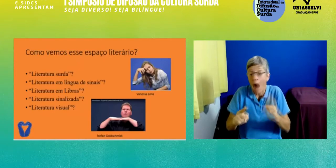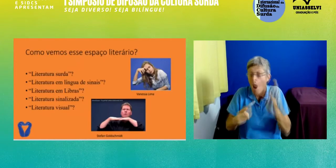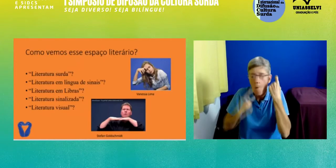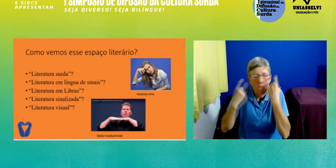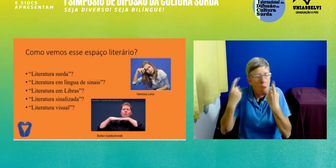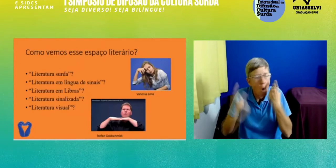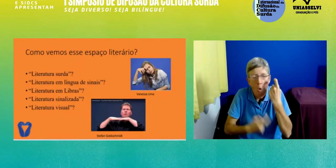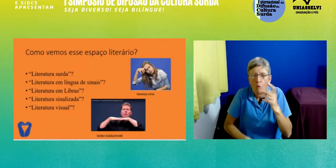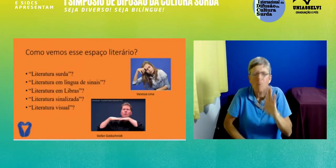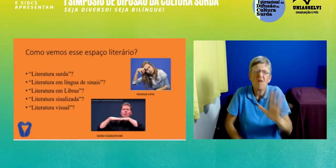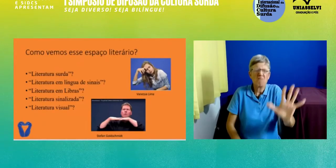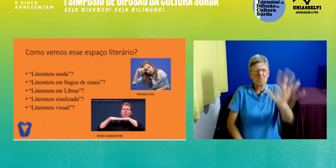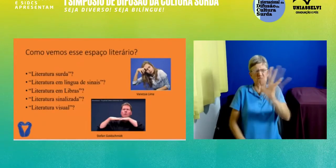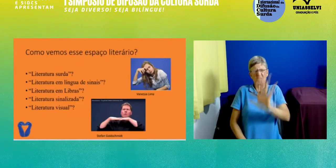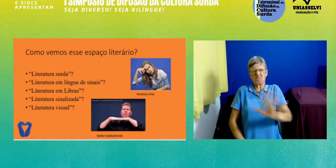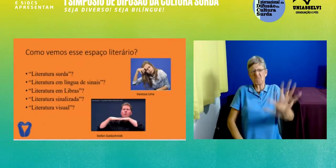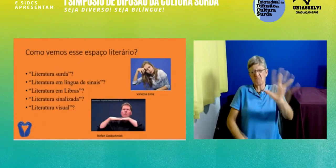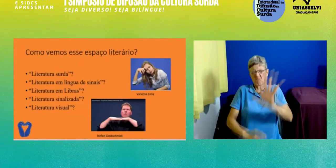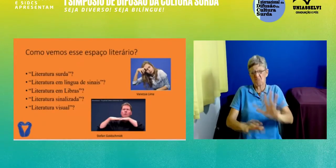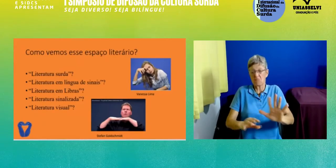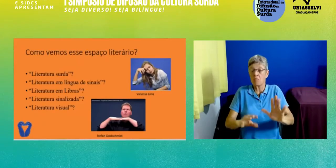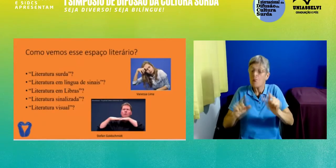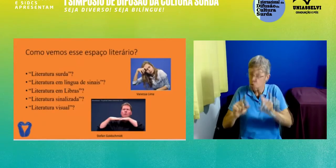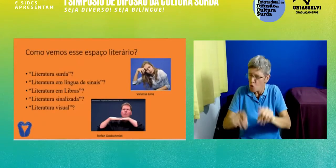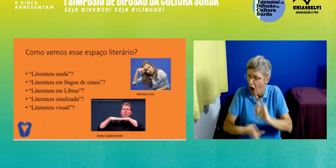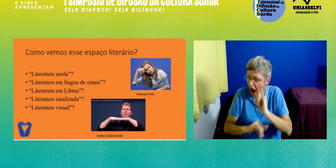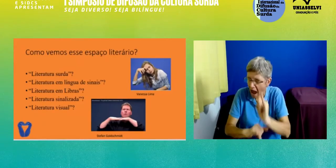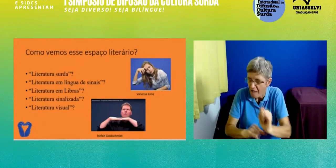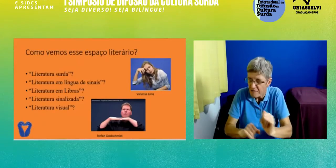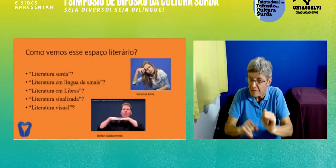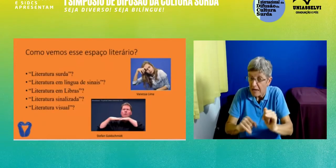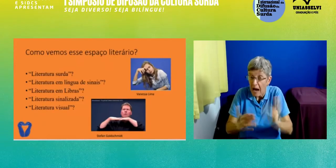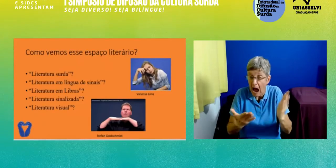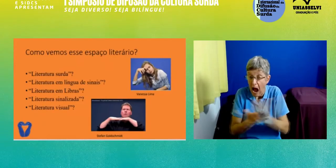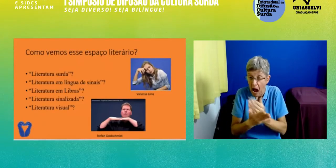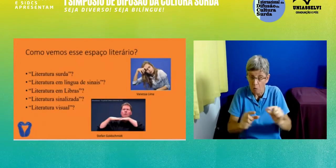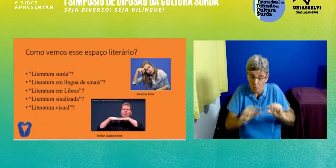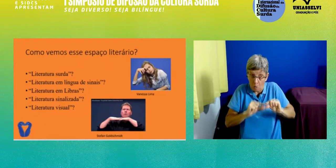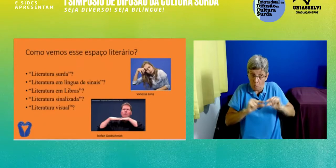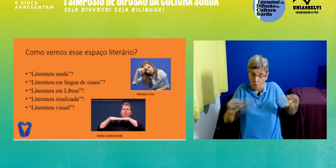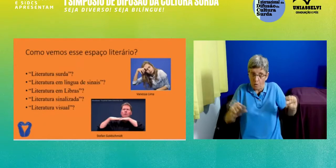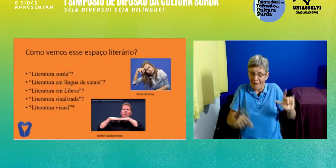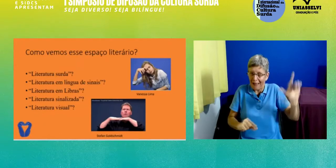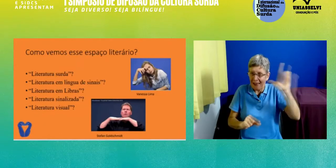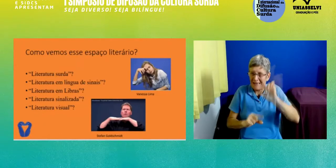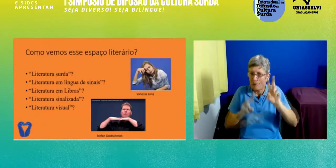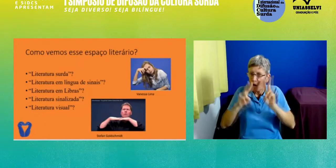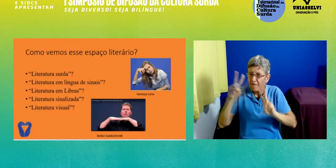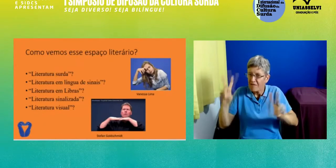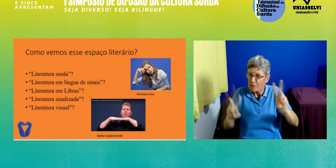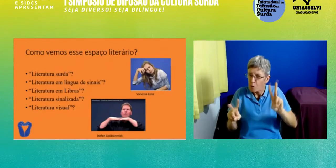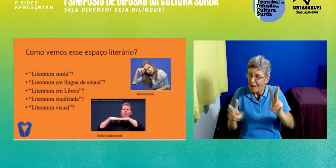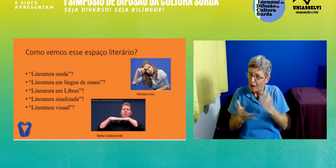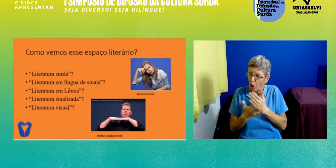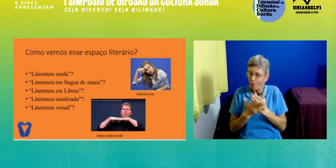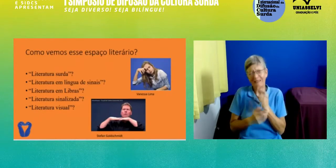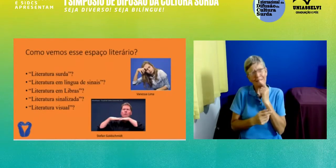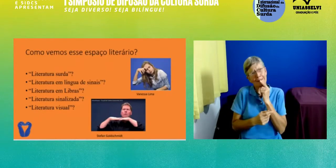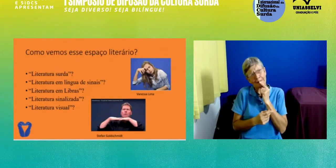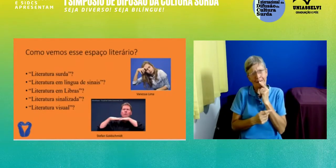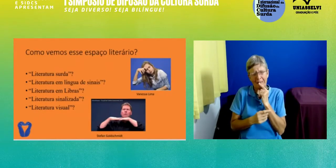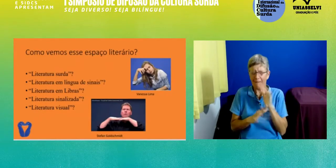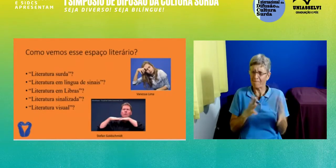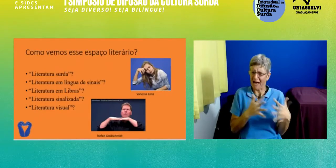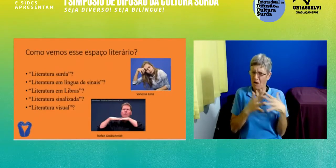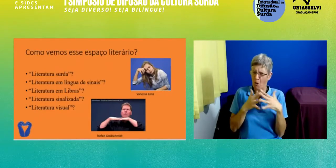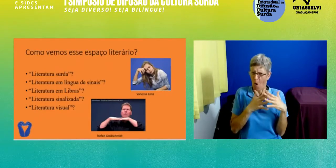Na verdade, ela não está preocupada com nomes, com essas coisas. Ela só fala algumas frases,